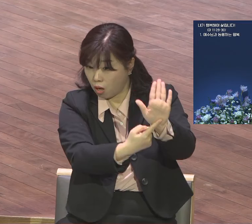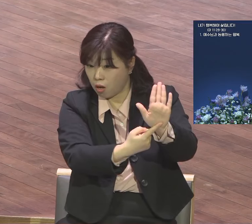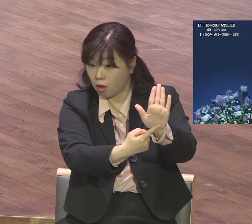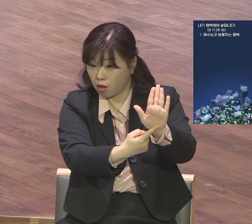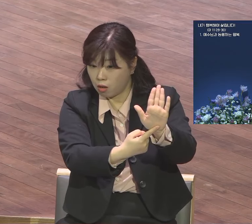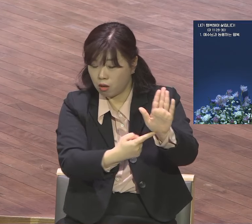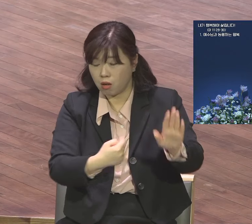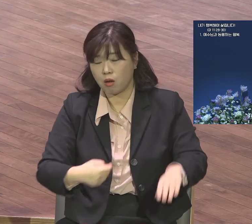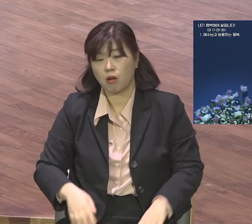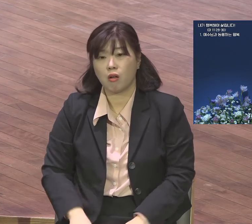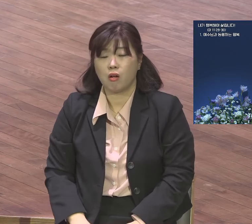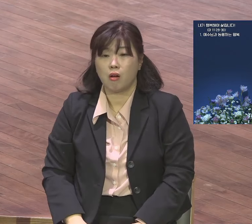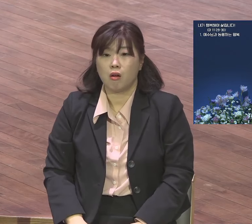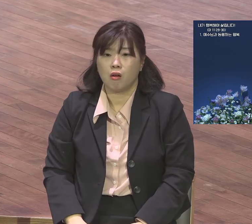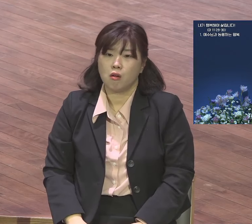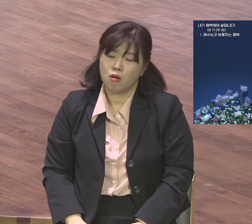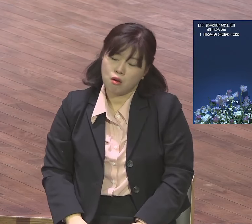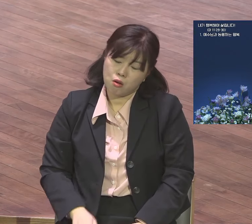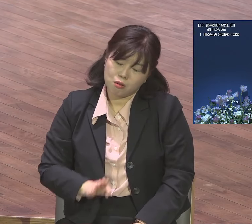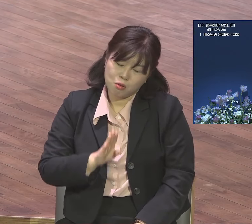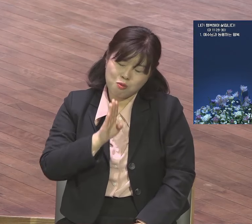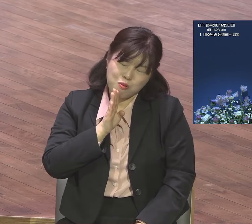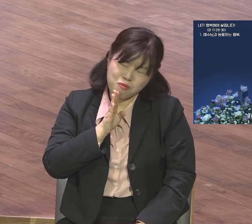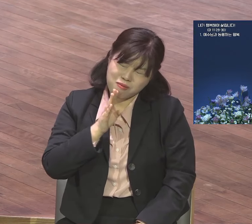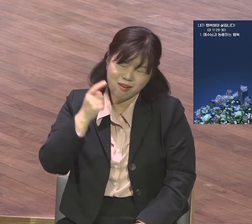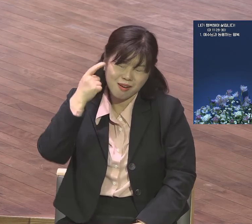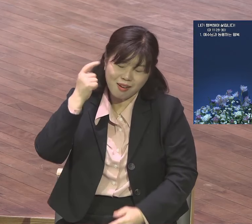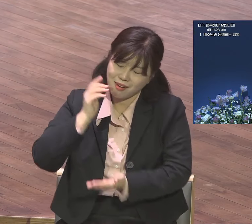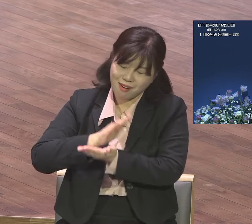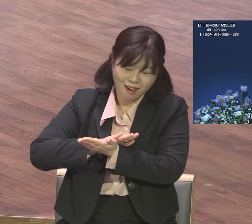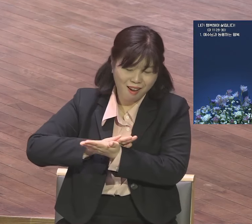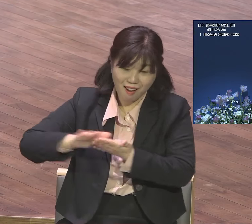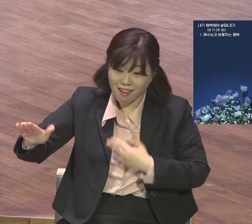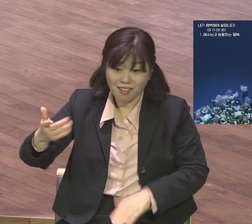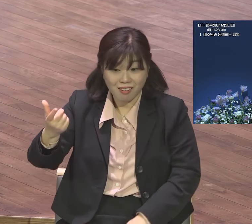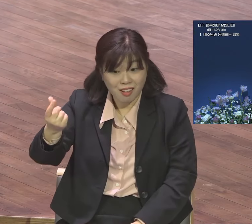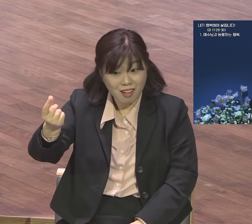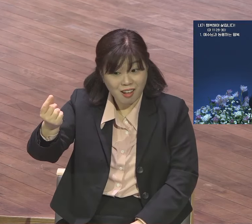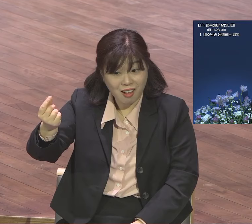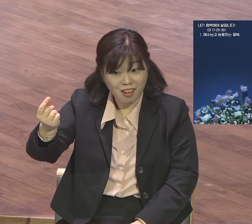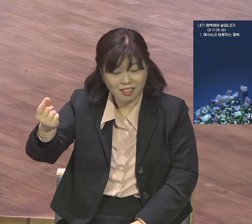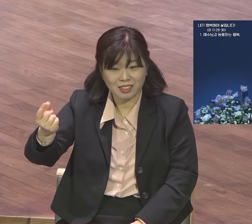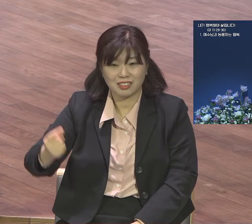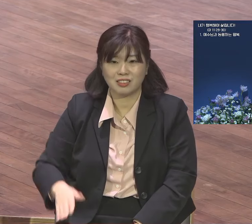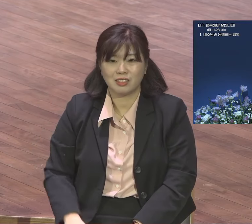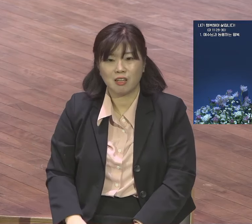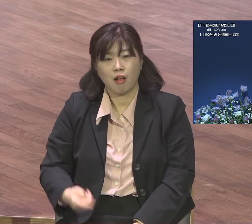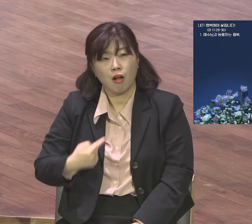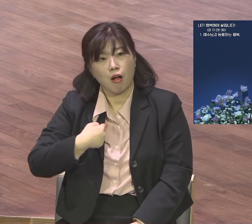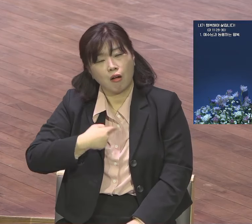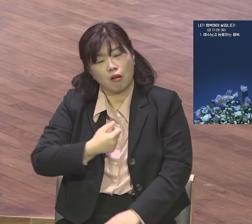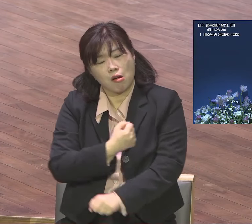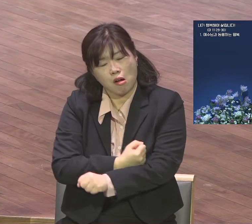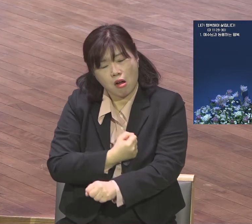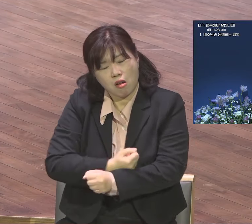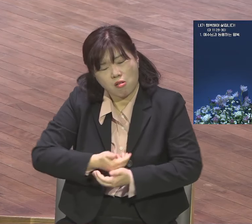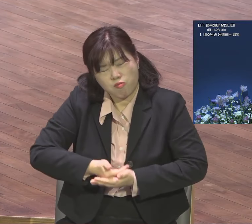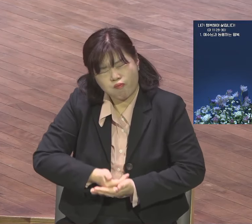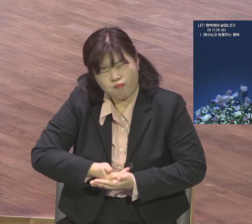단비 같은 말씀입니까? 영적인 청량감이 느껴지지 않습니까? 뭔가 막혔던 것이 싹 내려가지 않습니까?